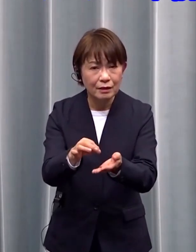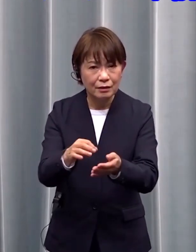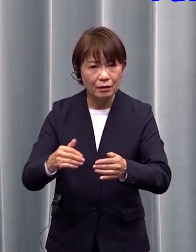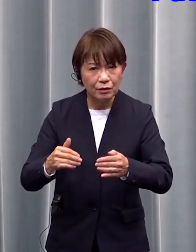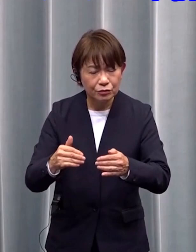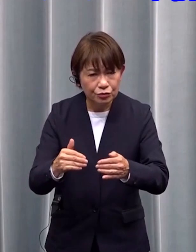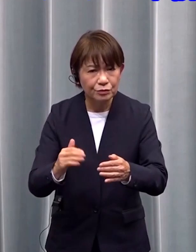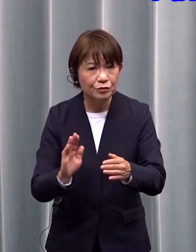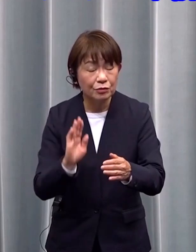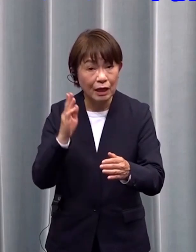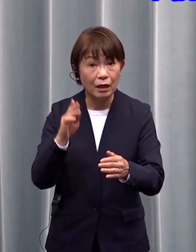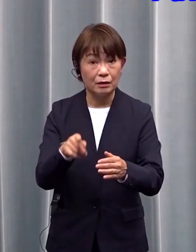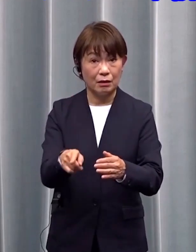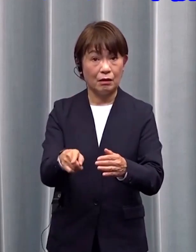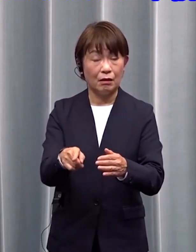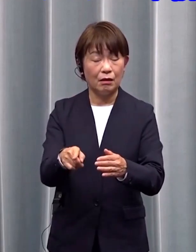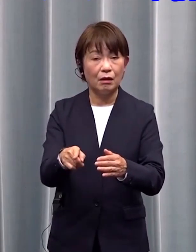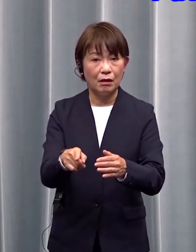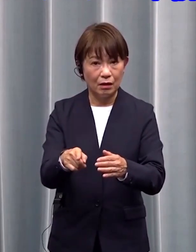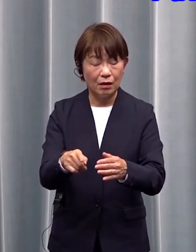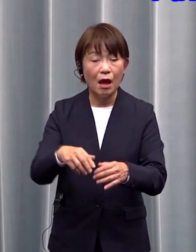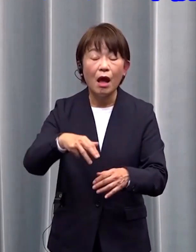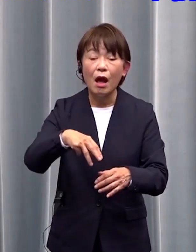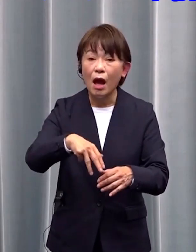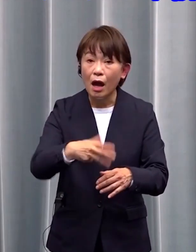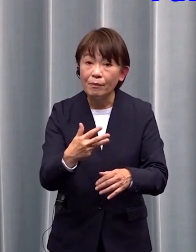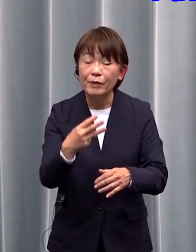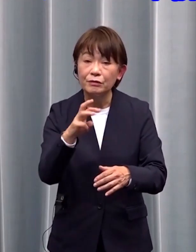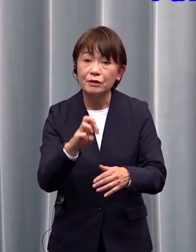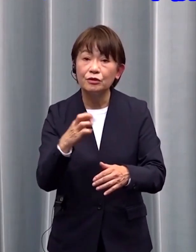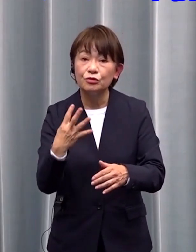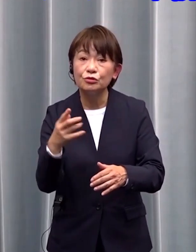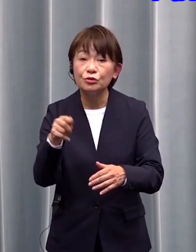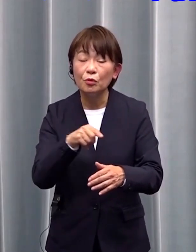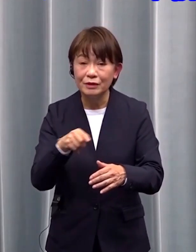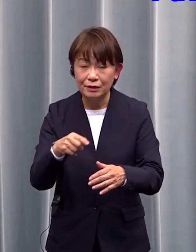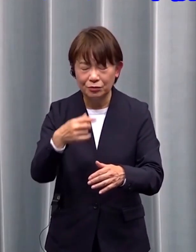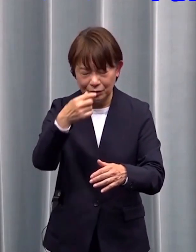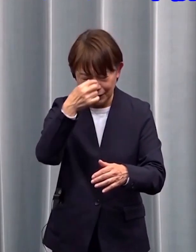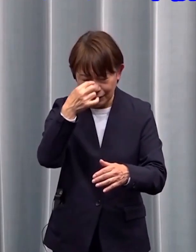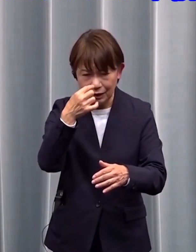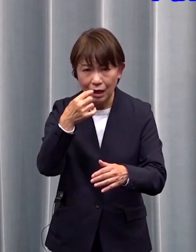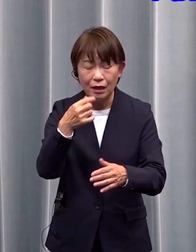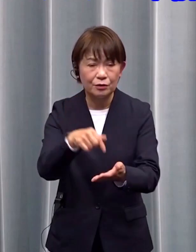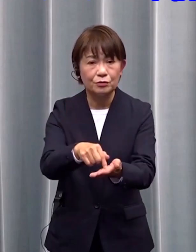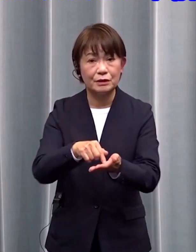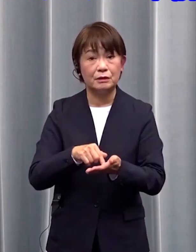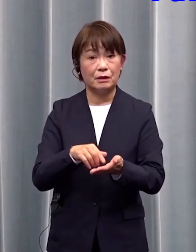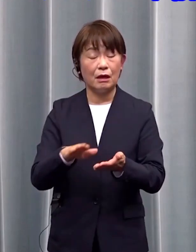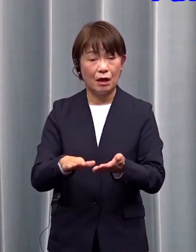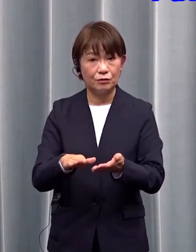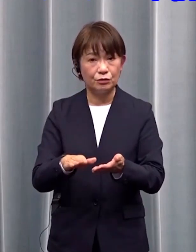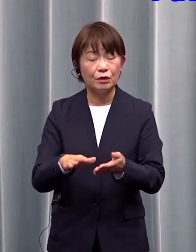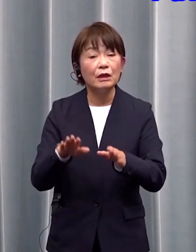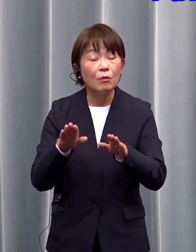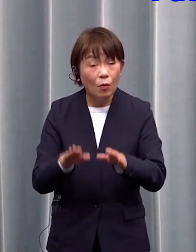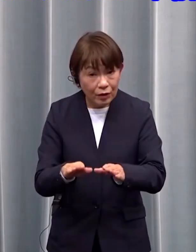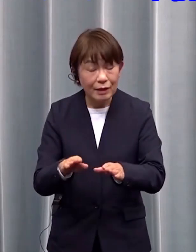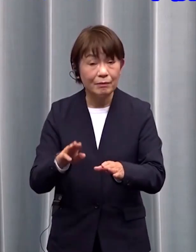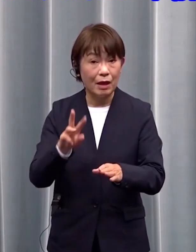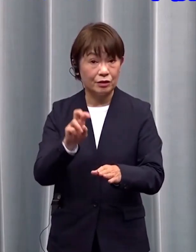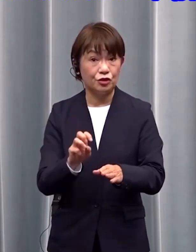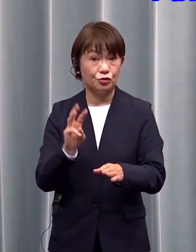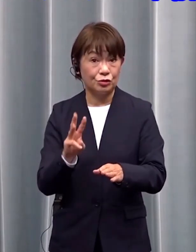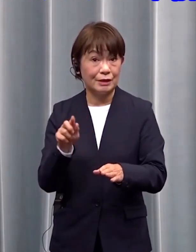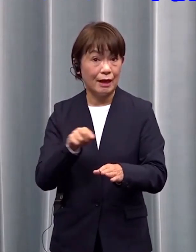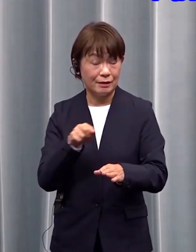ルアップの報告でも、834人の方が被害補償を申請していますが、わずか23人の方にしか補償